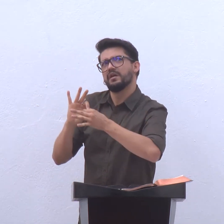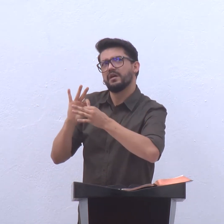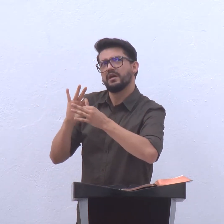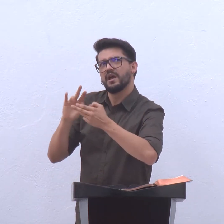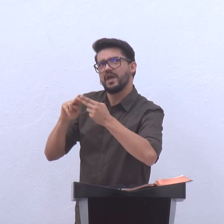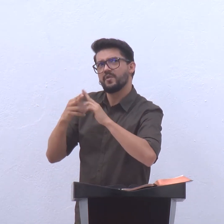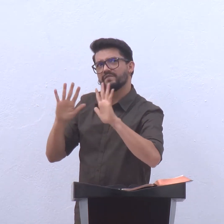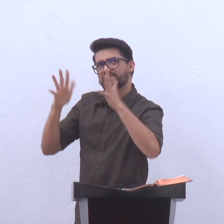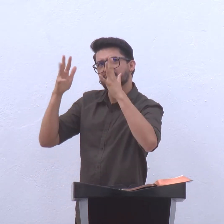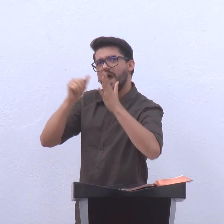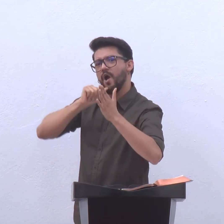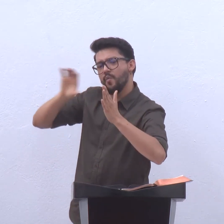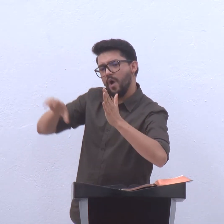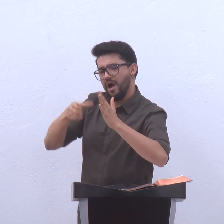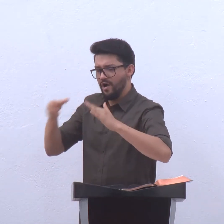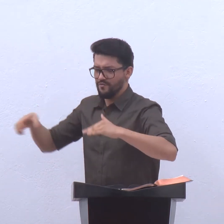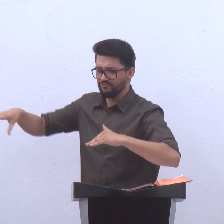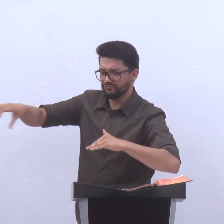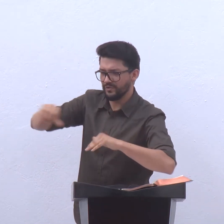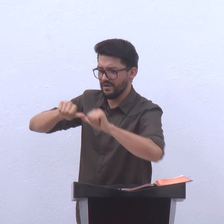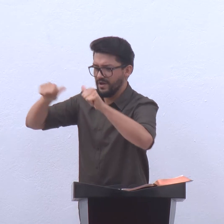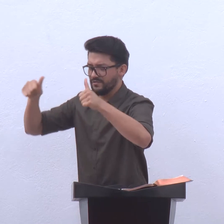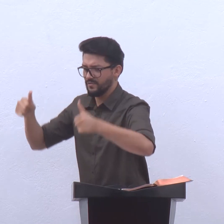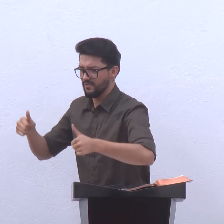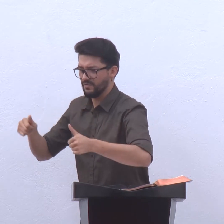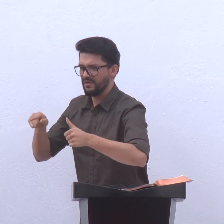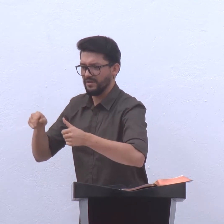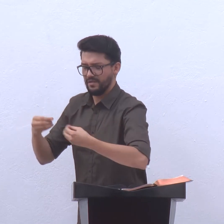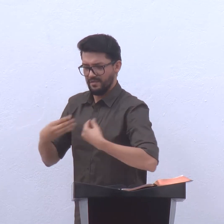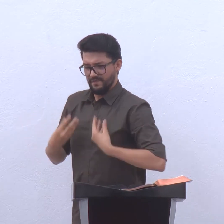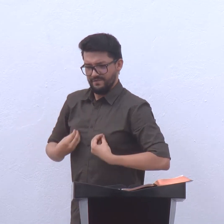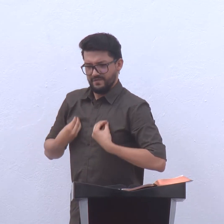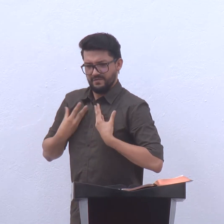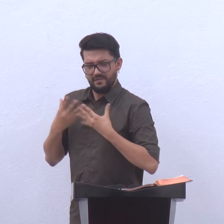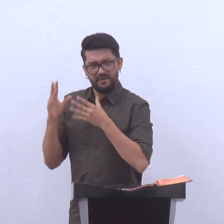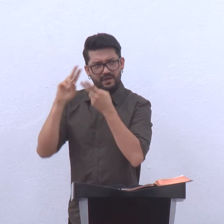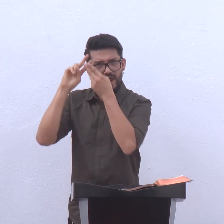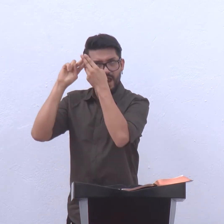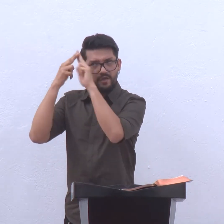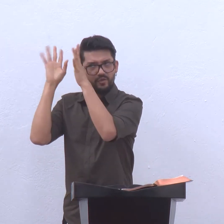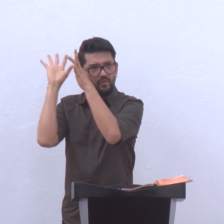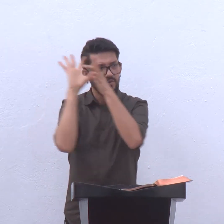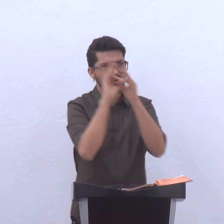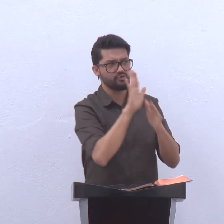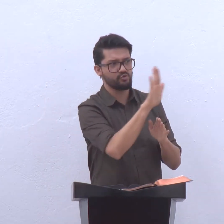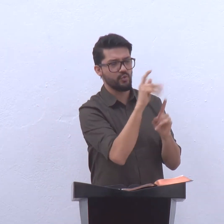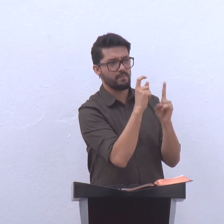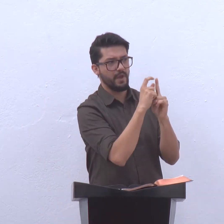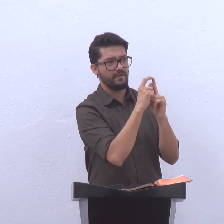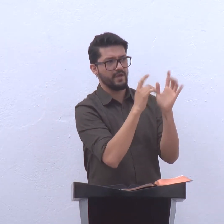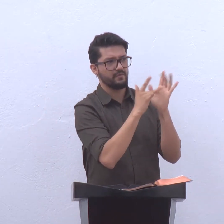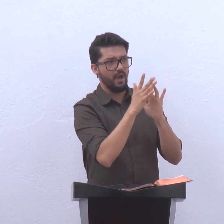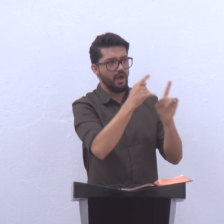peña de Oreb dándoles agua. Recuerdan todo su ritual de los 7 días tomando agua del